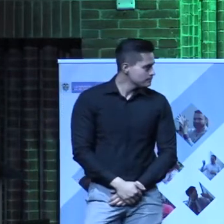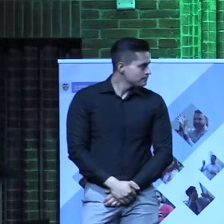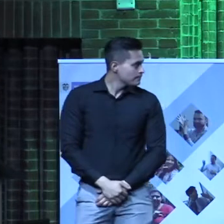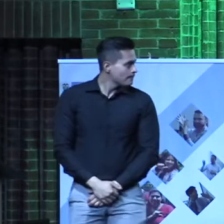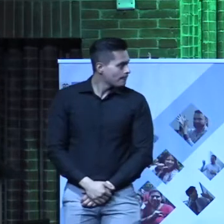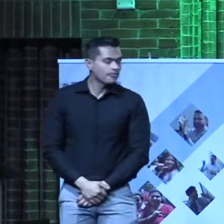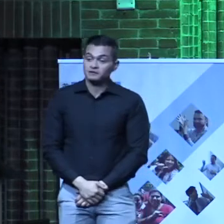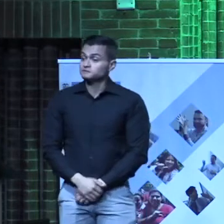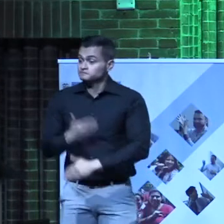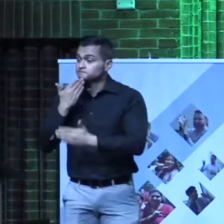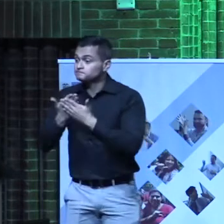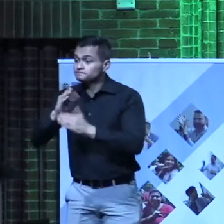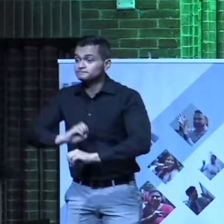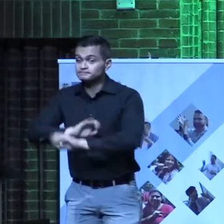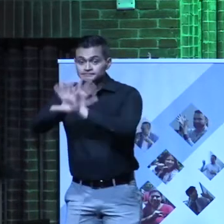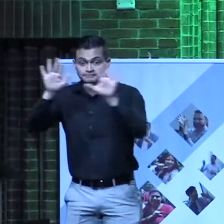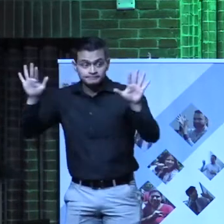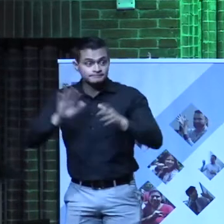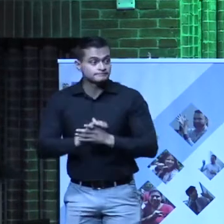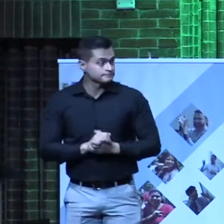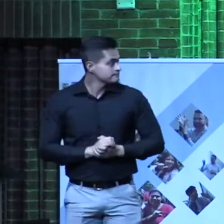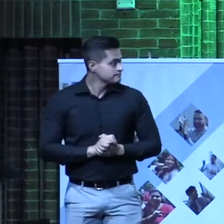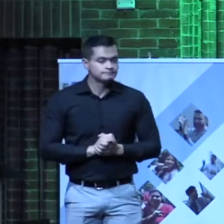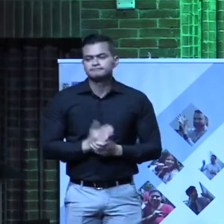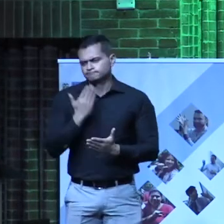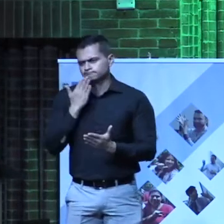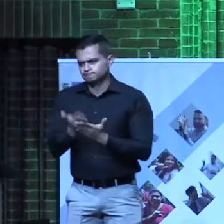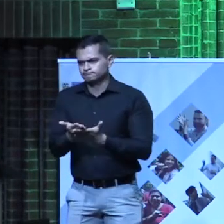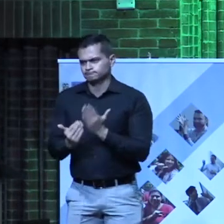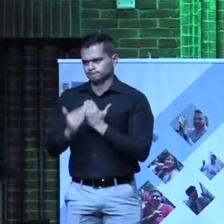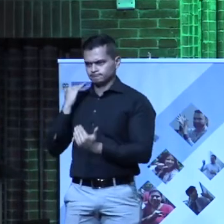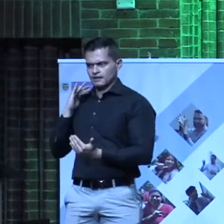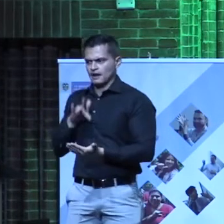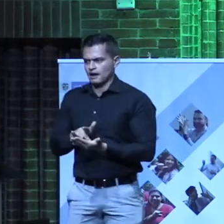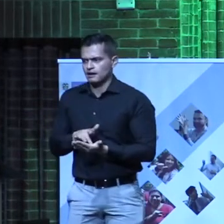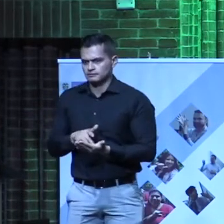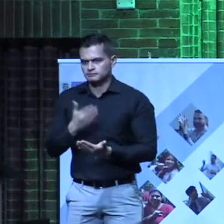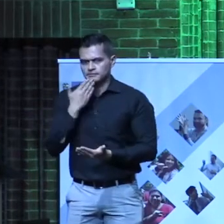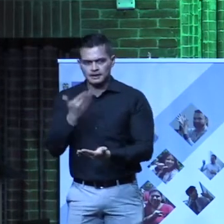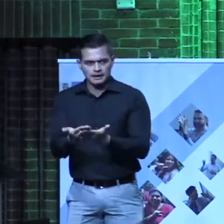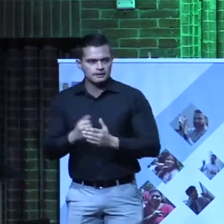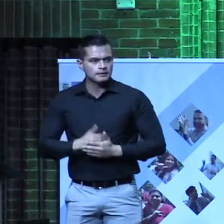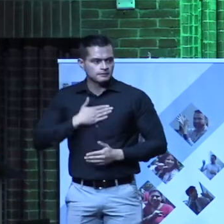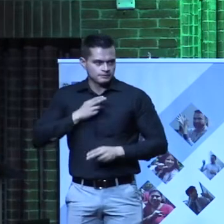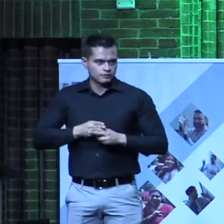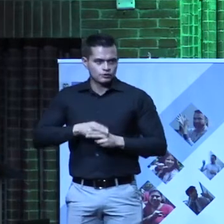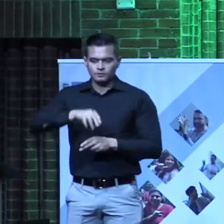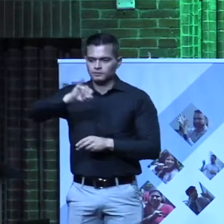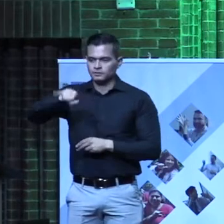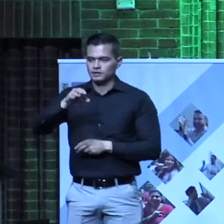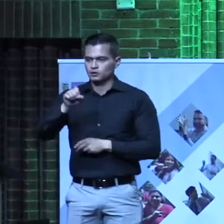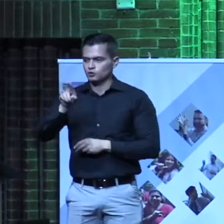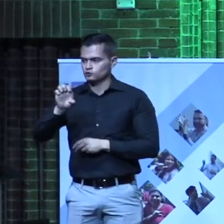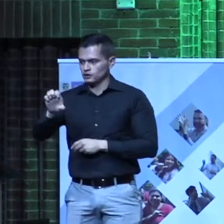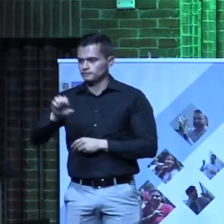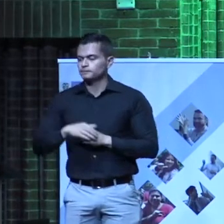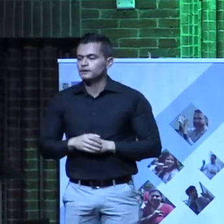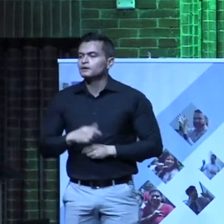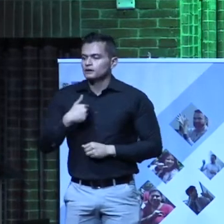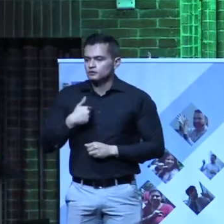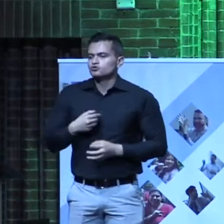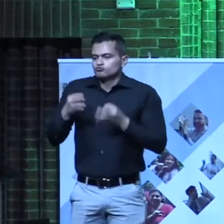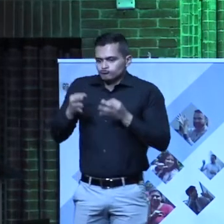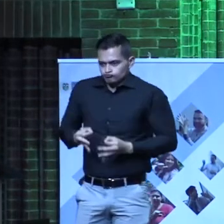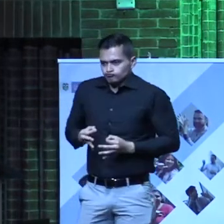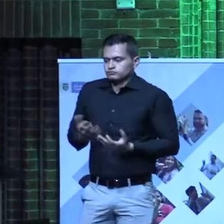Sí, buenos días. Muchas gracias, televisor, por la invitación. Mi nombre es José Luis Buitrago. Vengo de parte